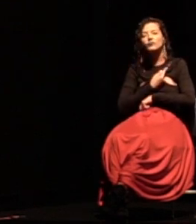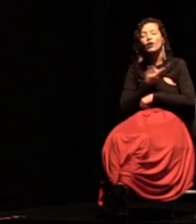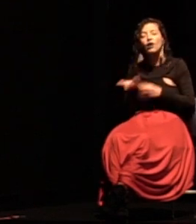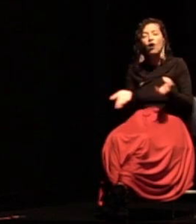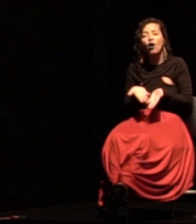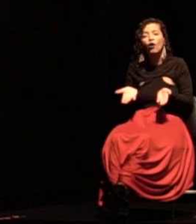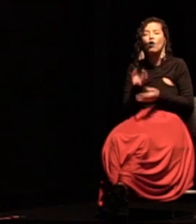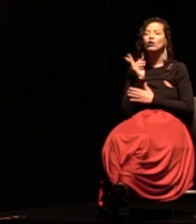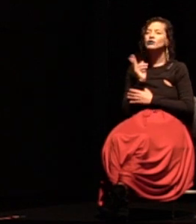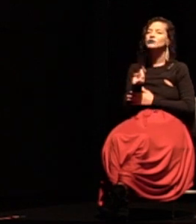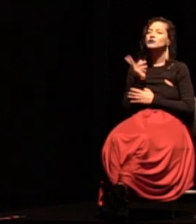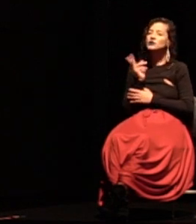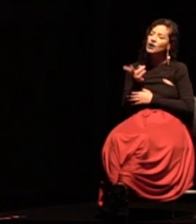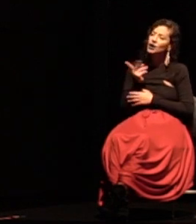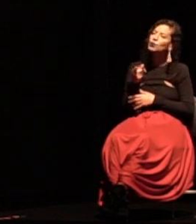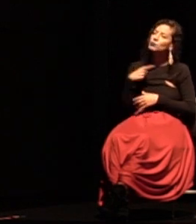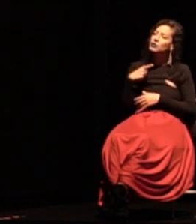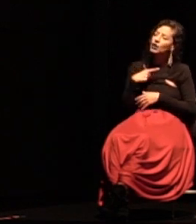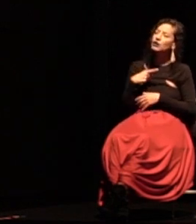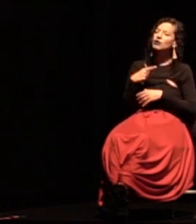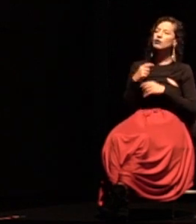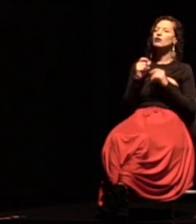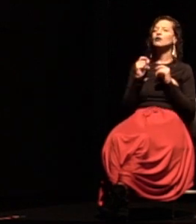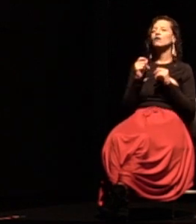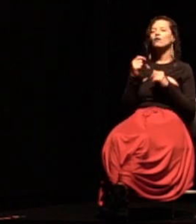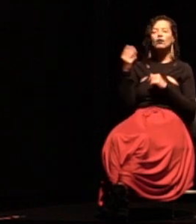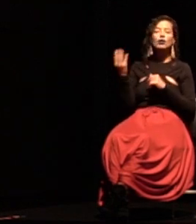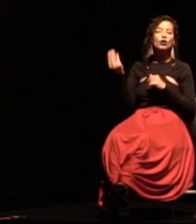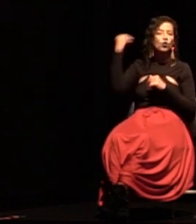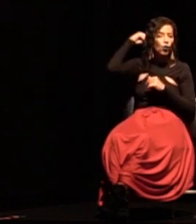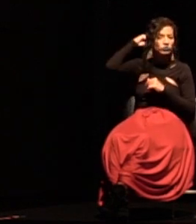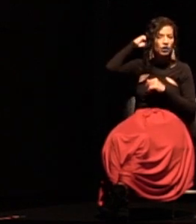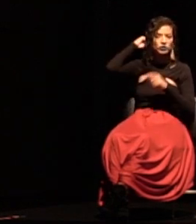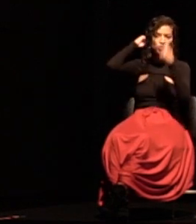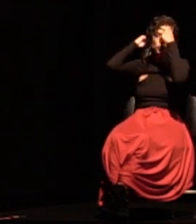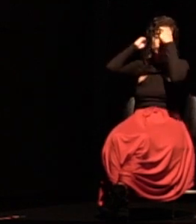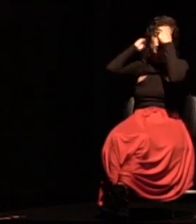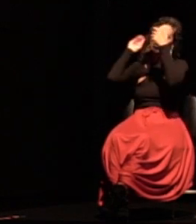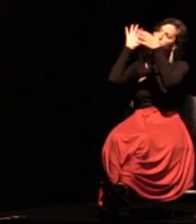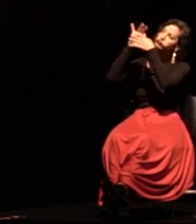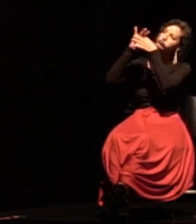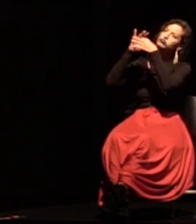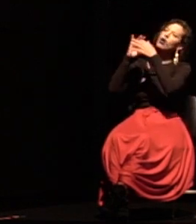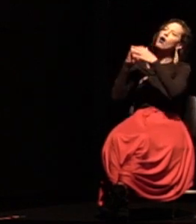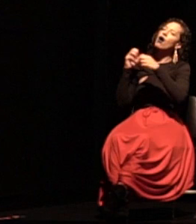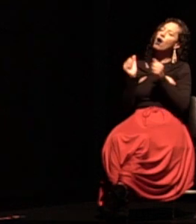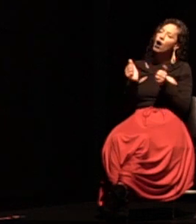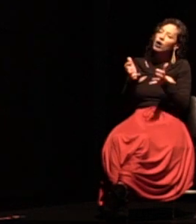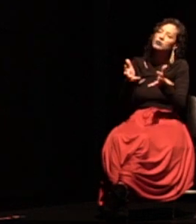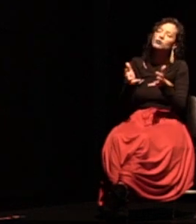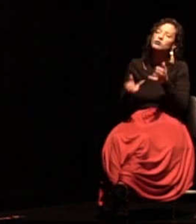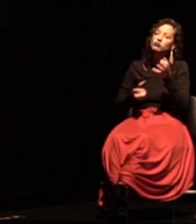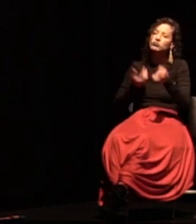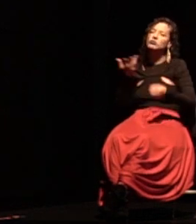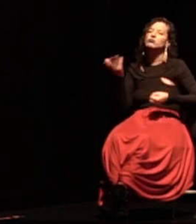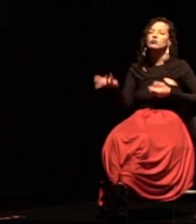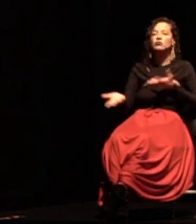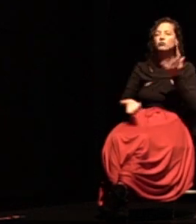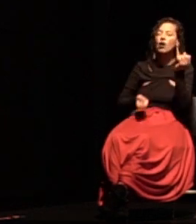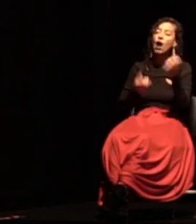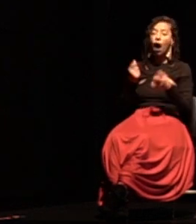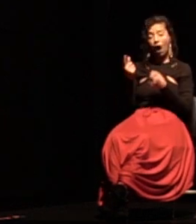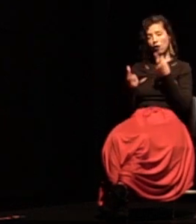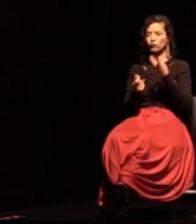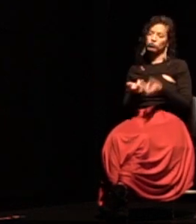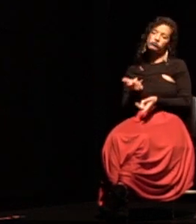estamos sempre na atuação constante do inconsciente junto com o consciente. Tem horas que a gente se permite acessos de